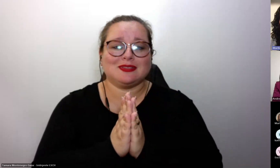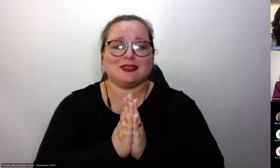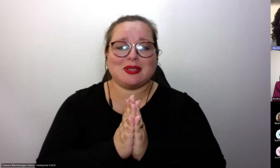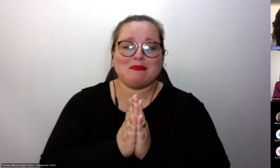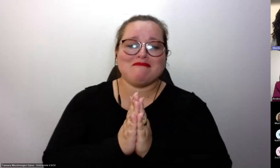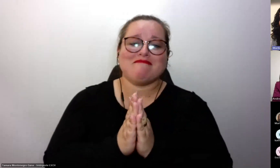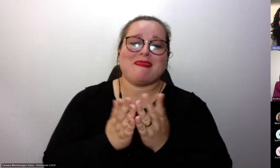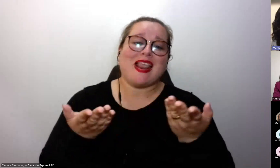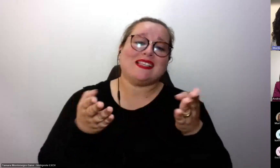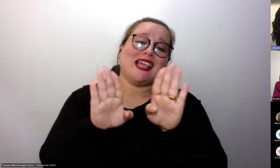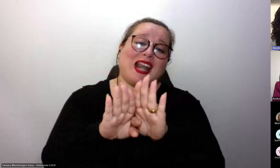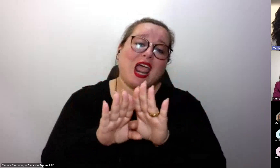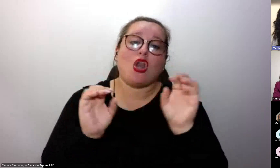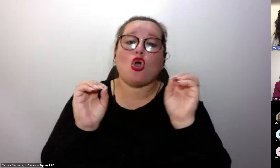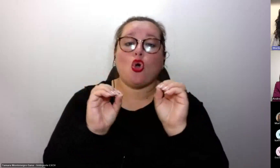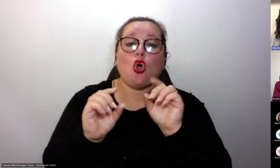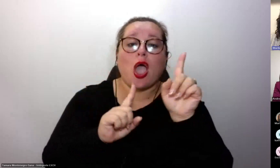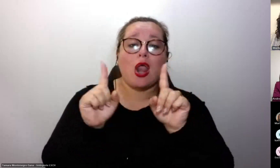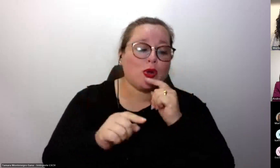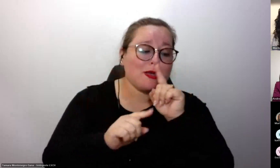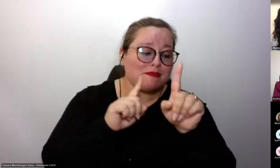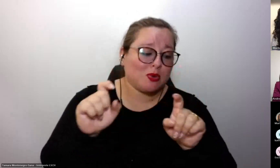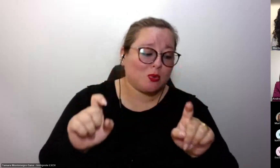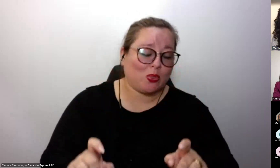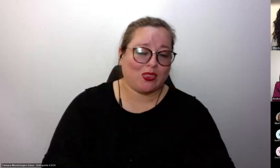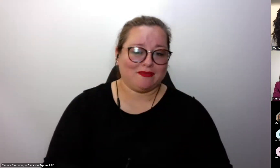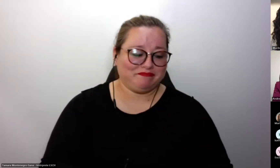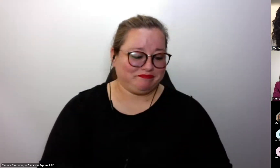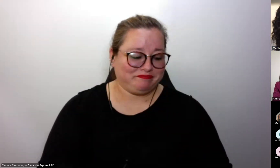para cerrar o hacer alguna pregunta.